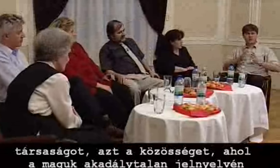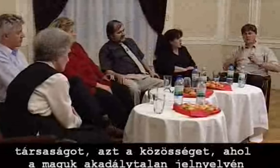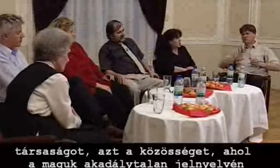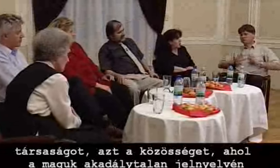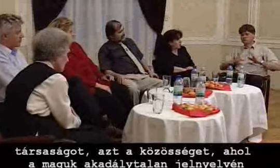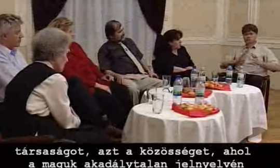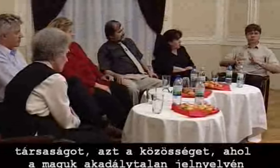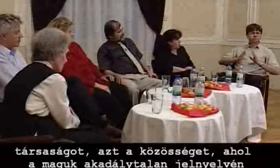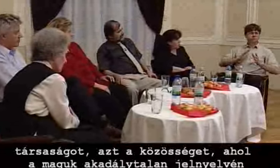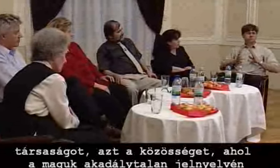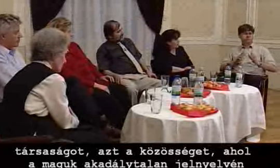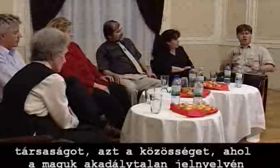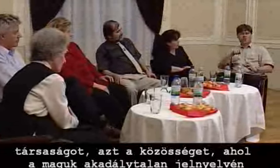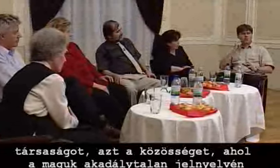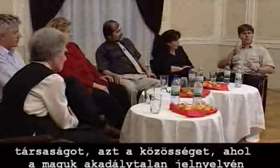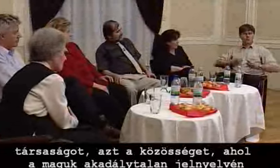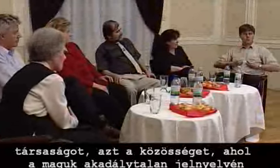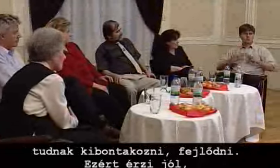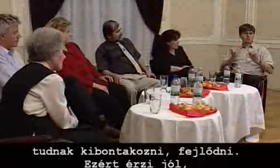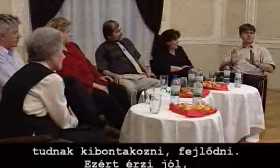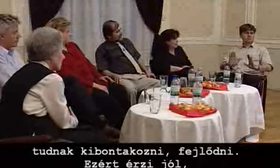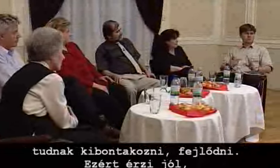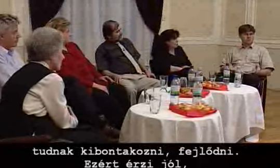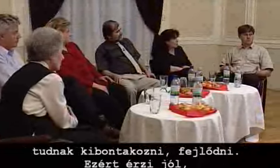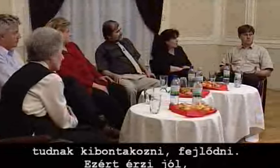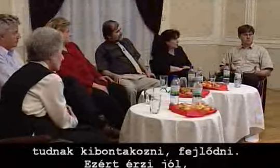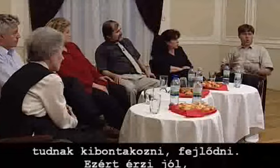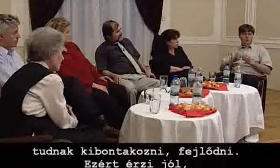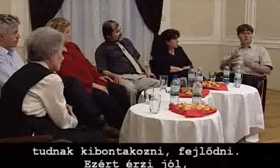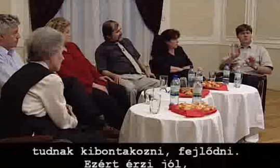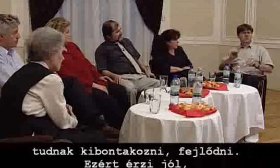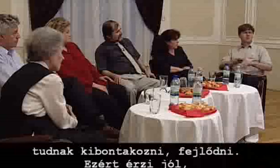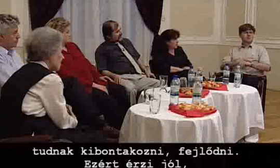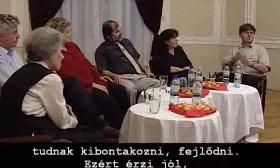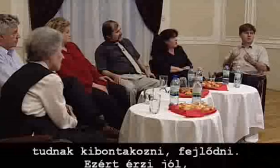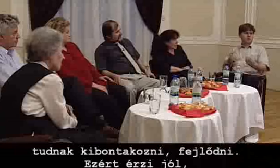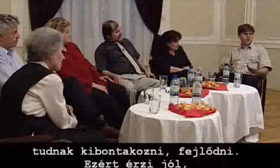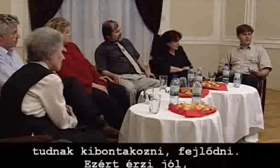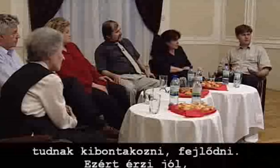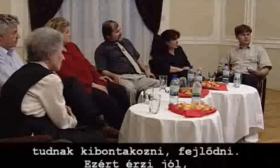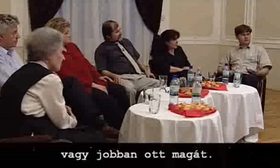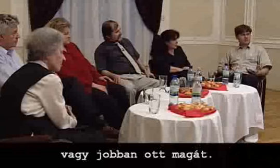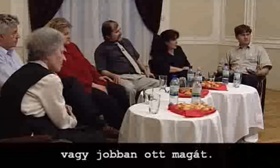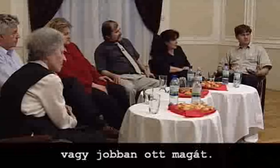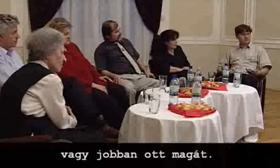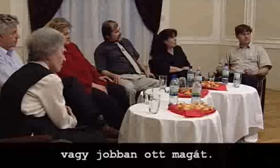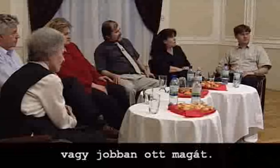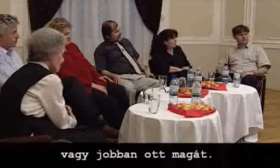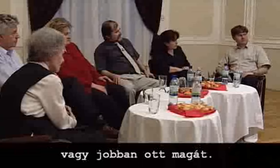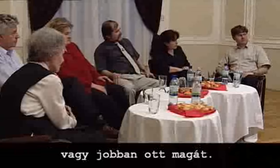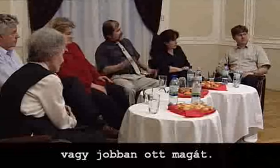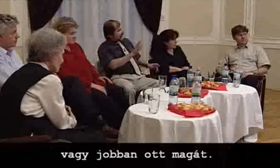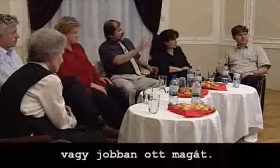közösséget, ahol a maguk akadálytalan nyelven, jelnyelven tudnak kibontakozni, fejlődni, és ezért érzi jól magát ott, vagy